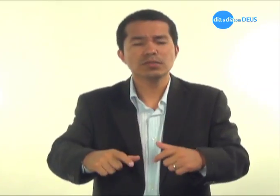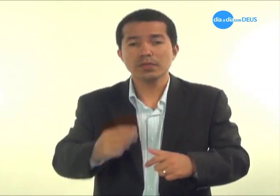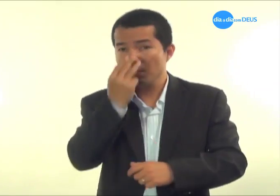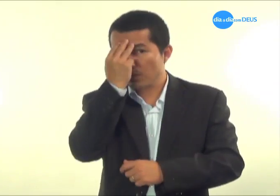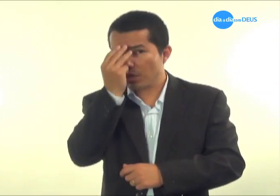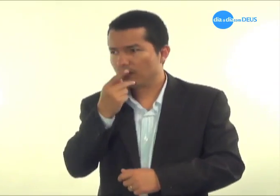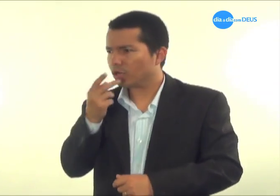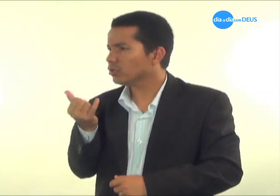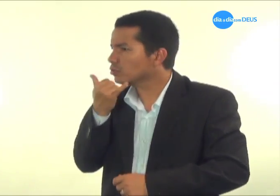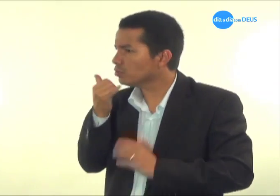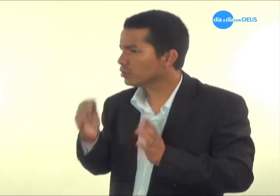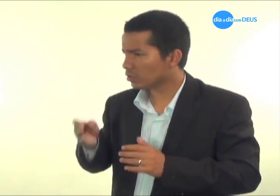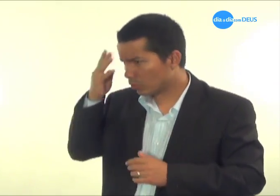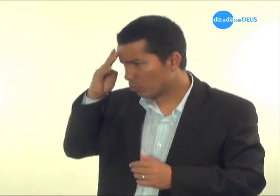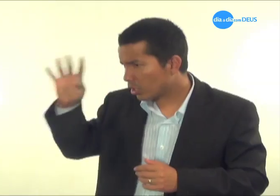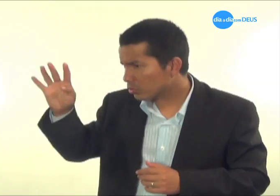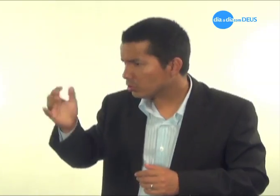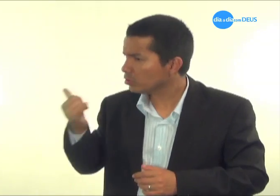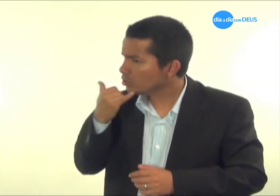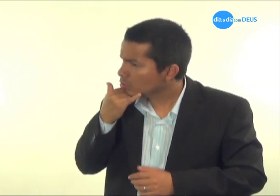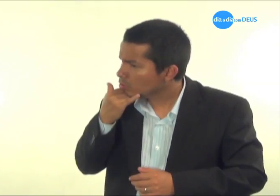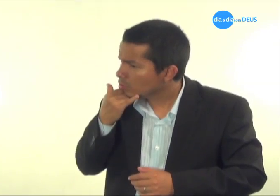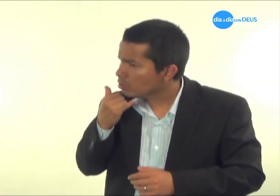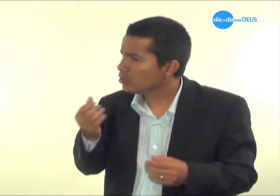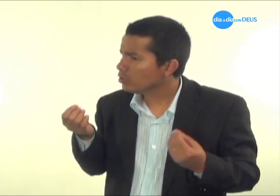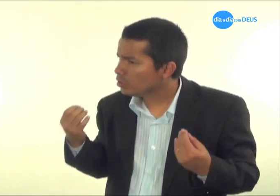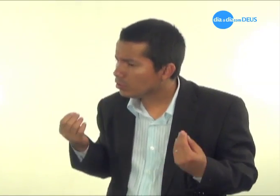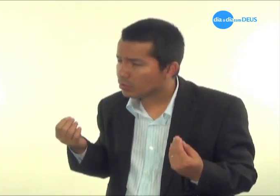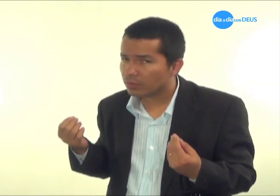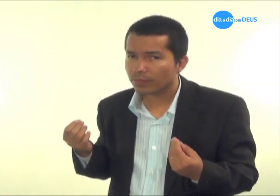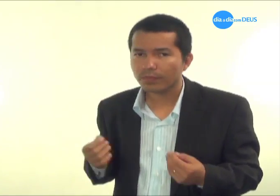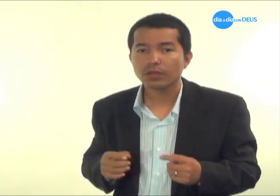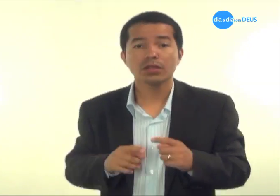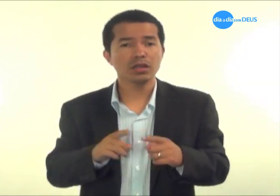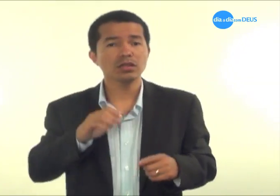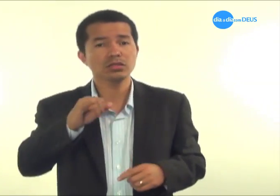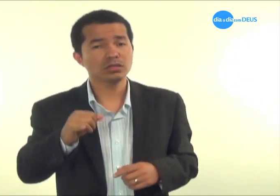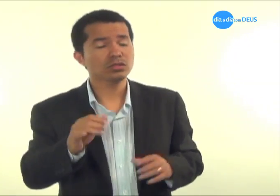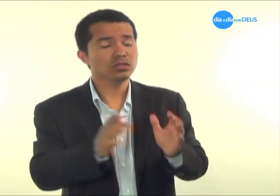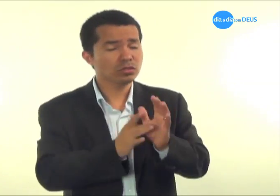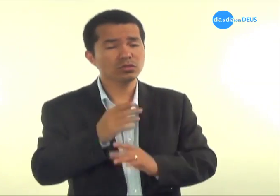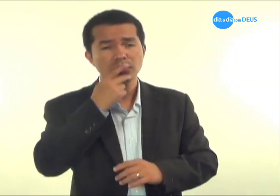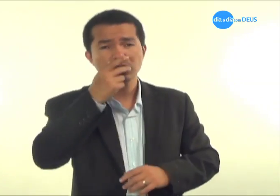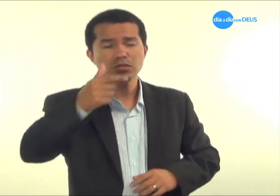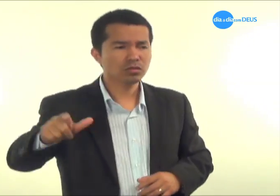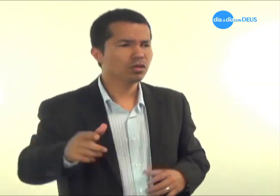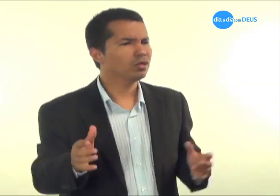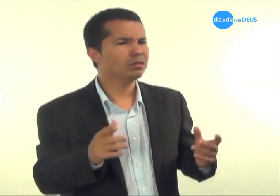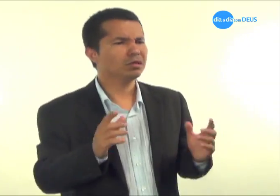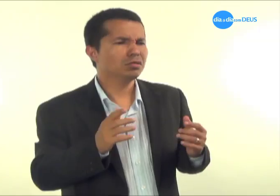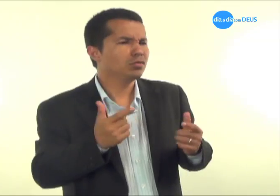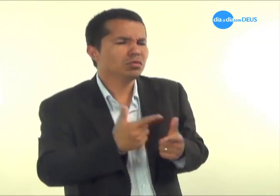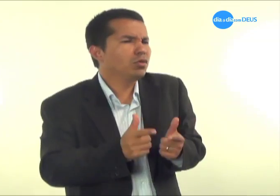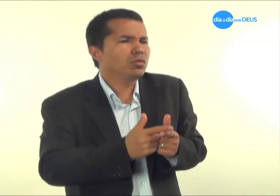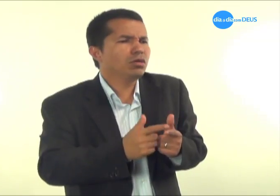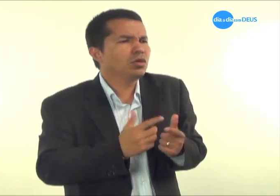faz 4 dias. 4 dias. Aí ele disse, não faz mal, eu quero ver o meu amigo. Aí ele diz